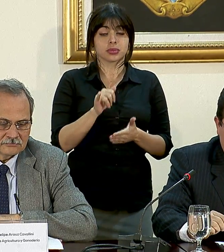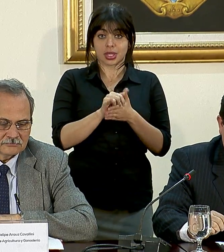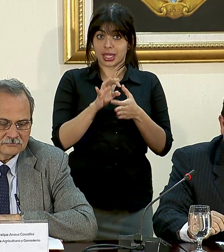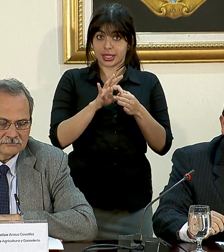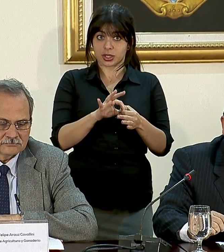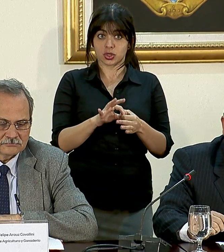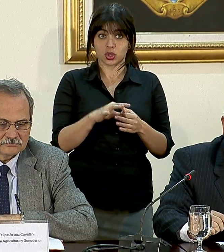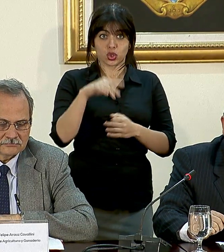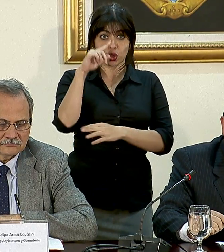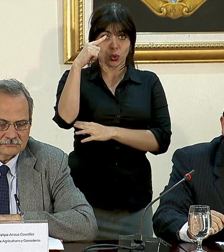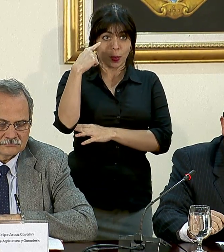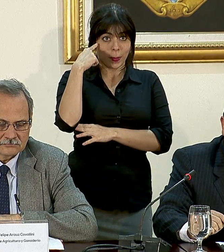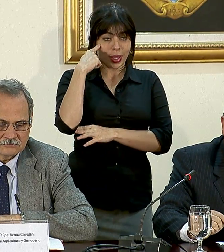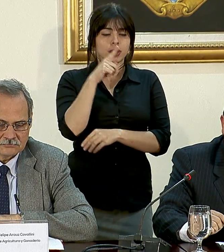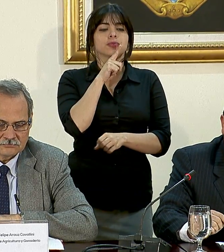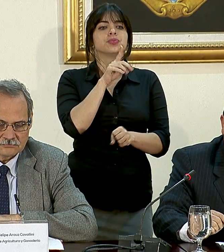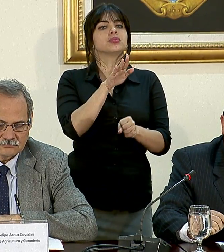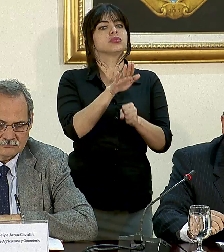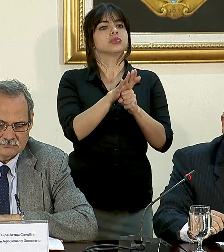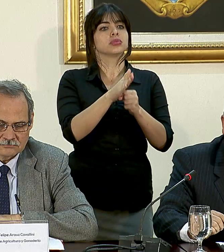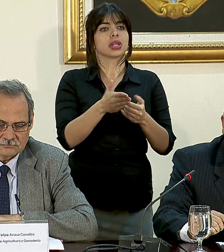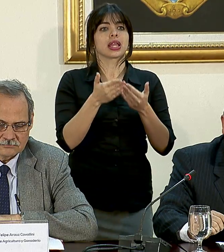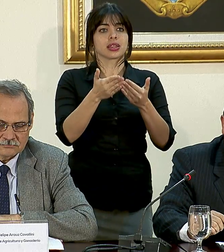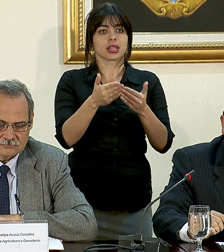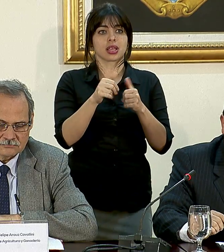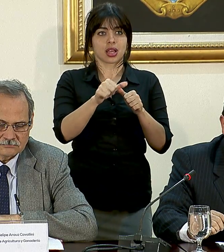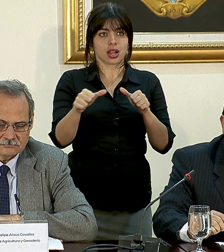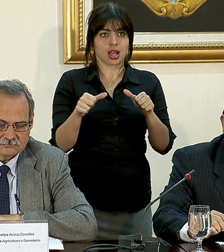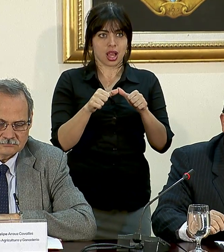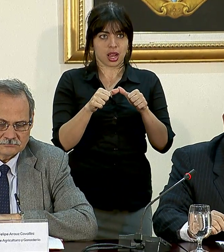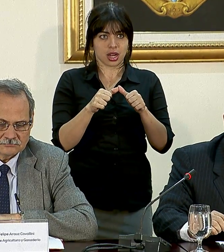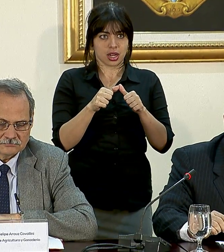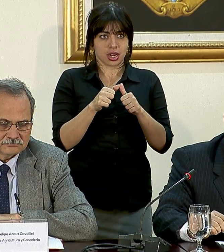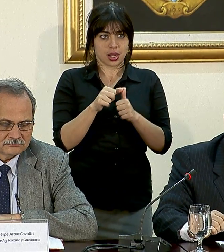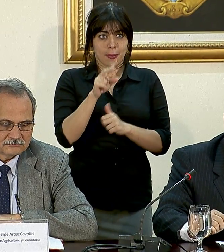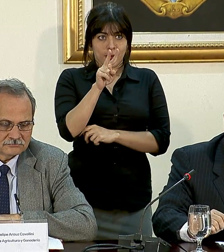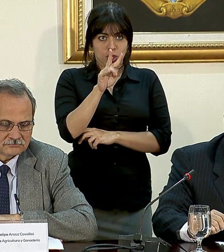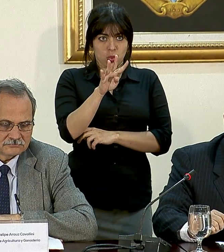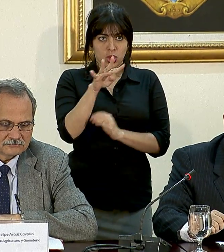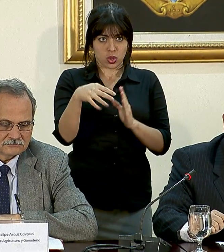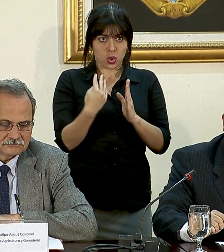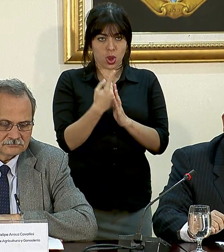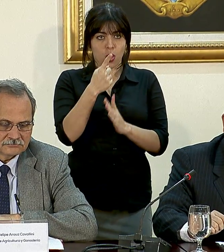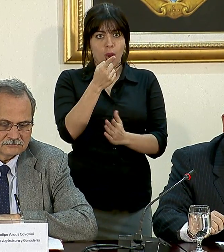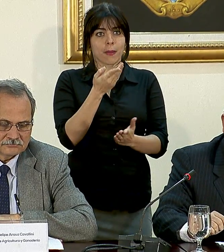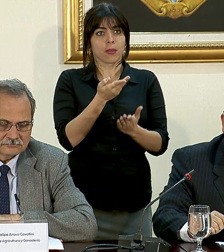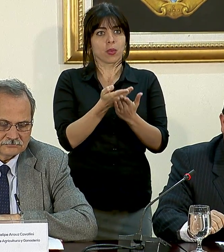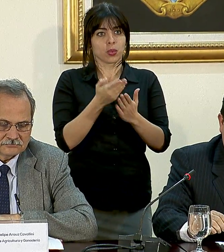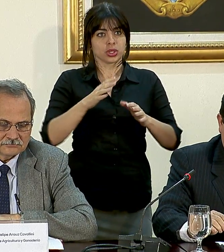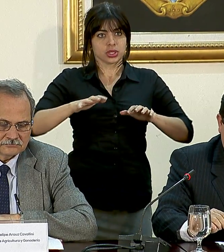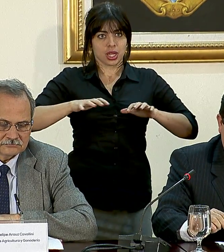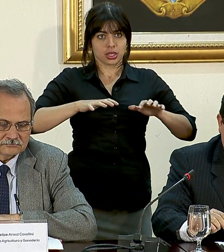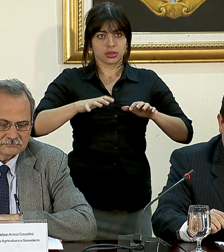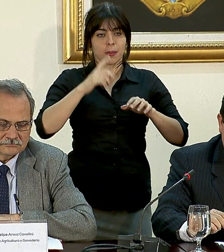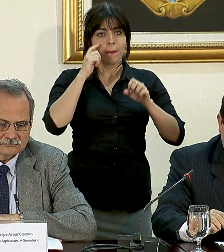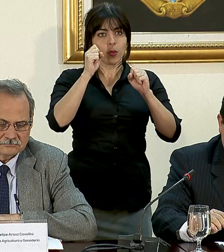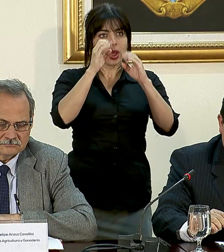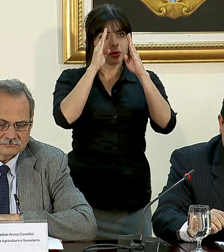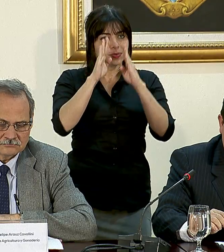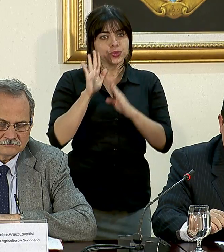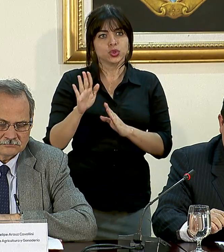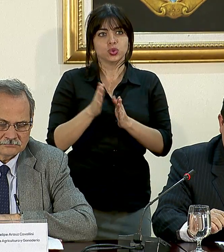sentido, el Gobierno se compromete a entregar al sector en 24 horas una propuesta de acción para atender